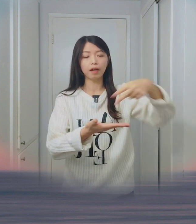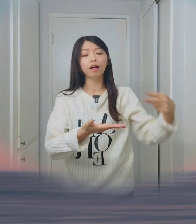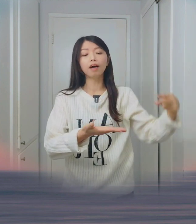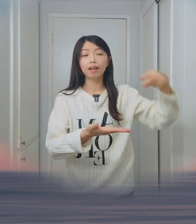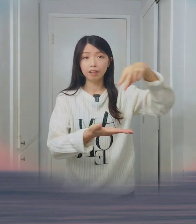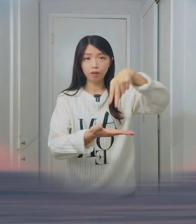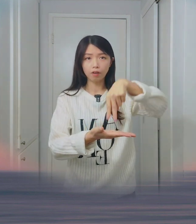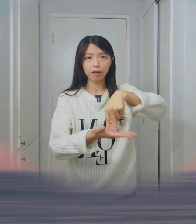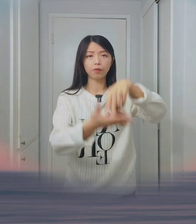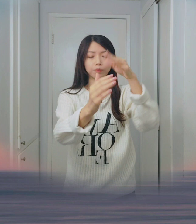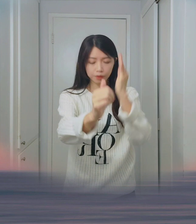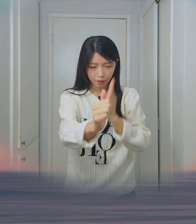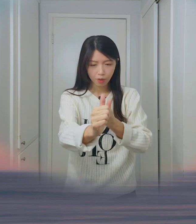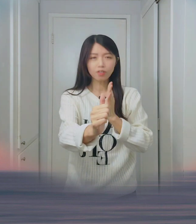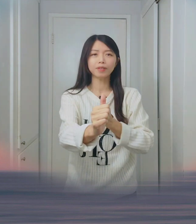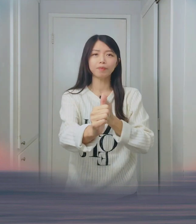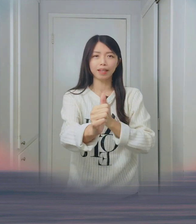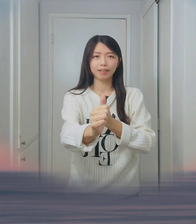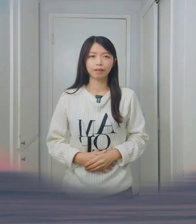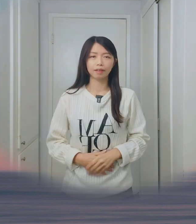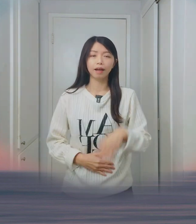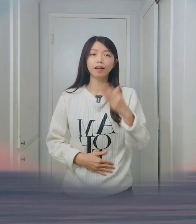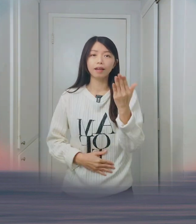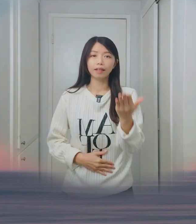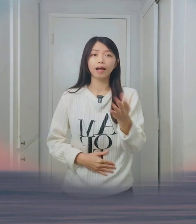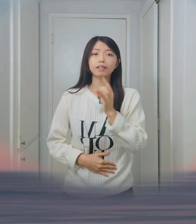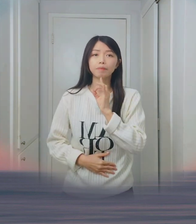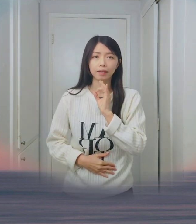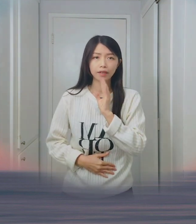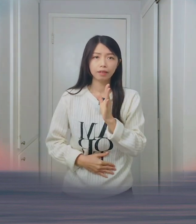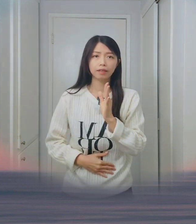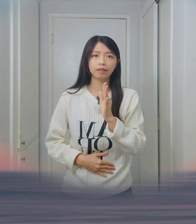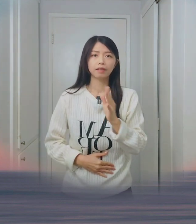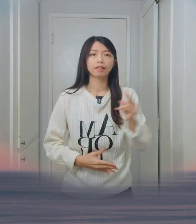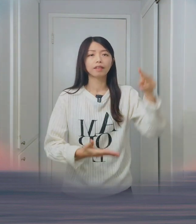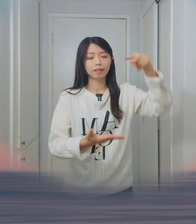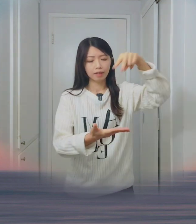세워주시면 돼요. 일어서세요. 부탁 수어 해주시면 됩니다. 당신만은